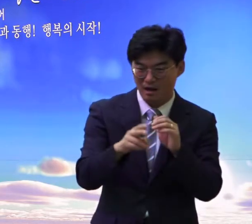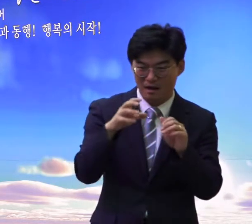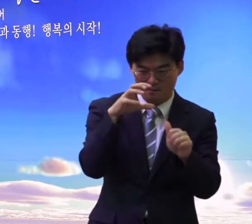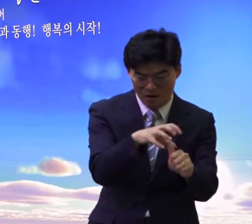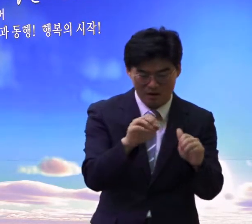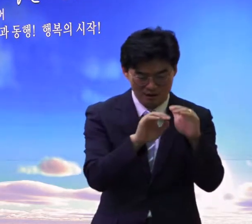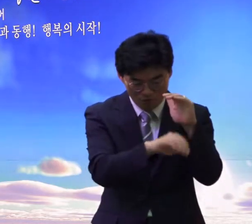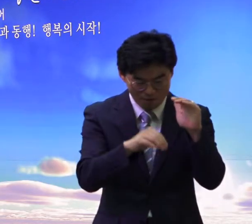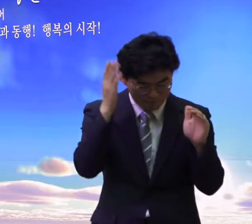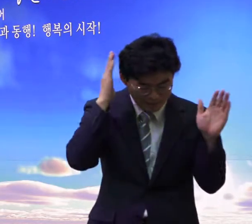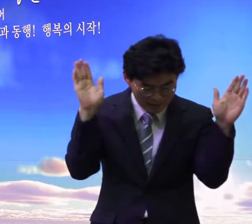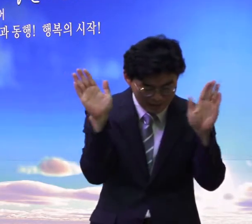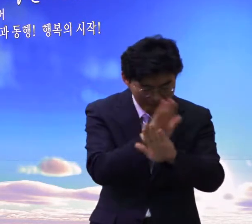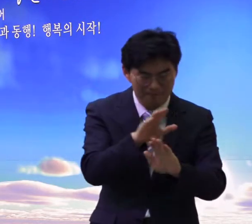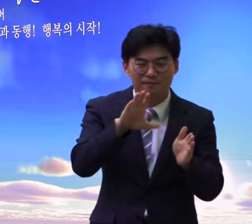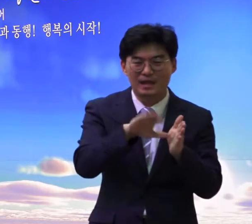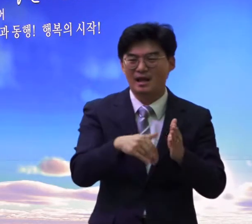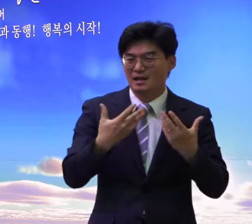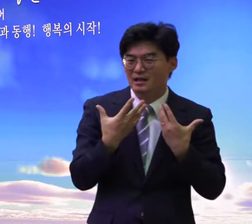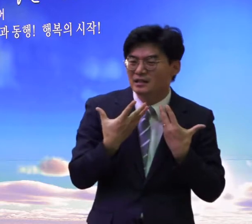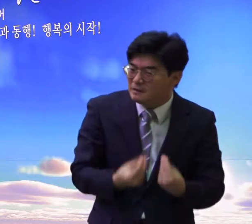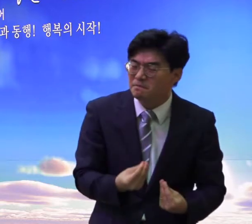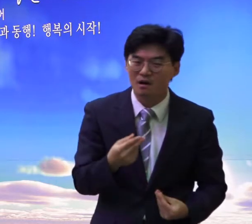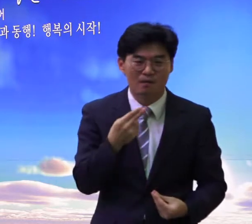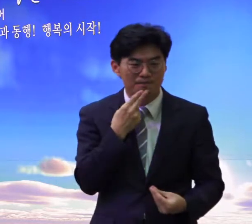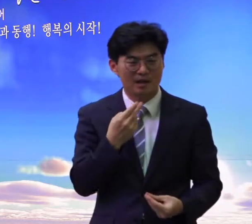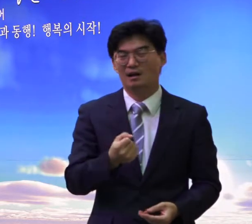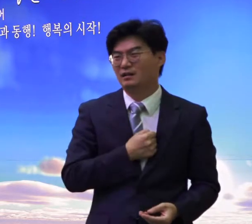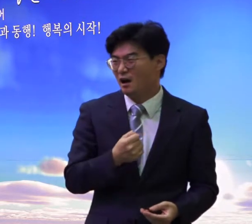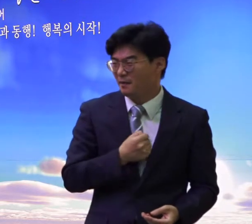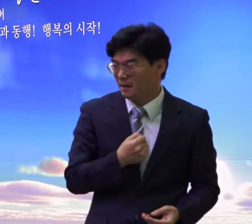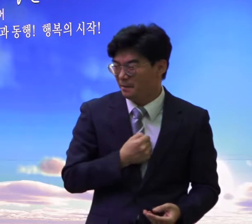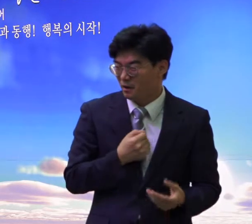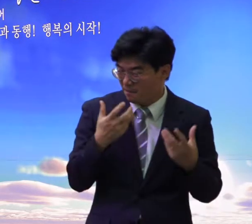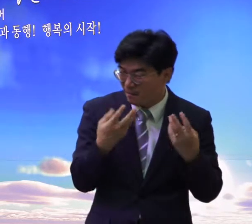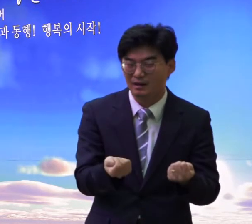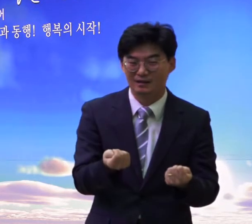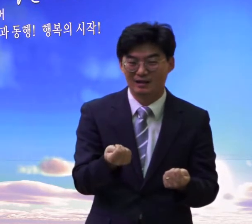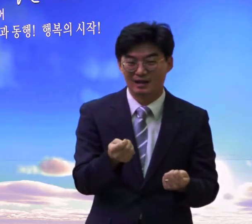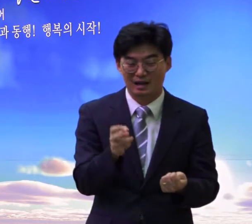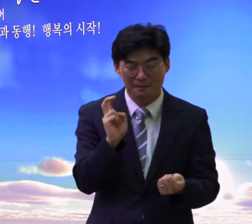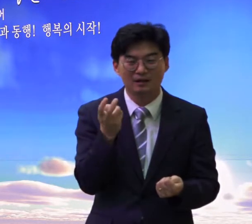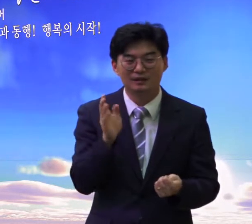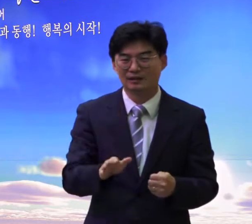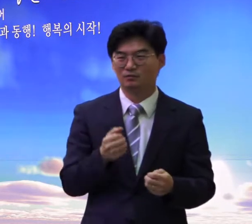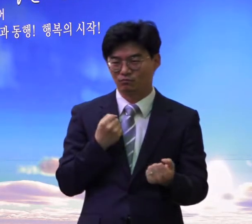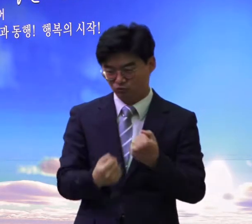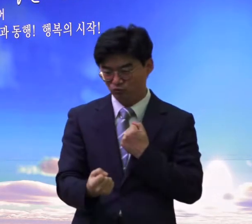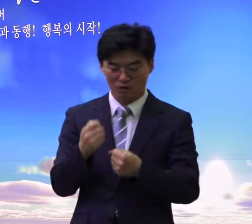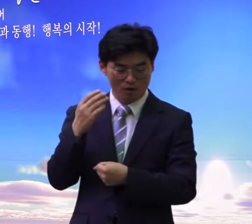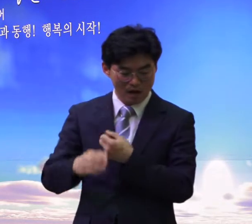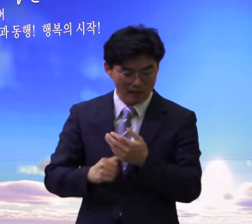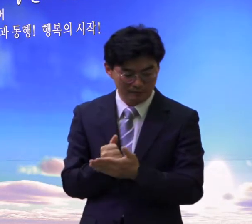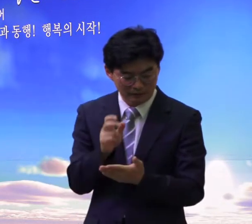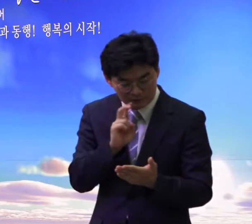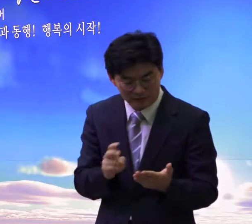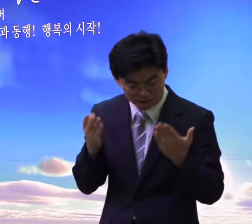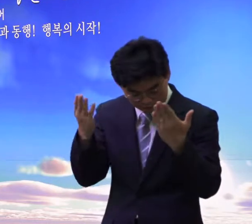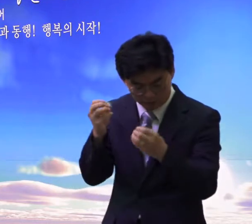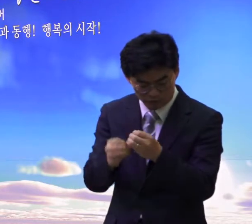다윗의 심정이 얼마나 답답하고 낙심이 되고 두려웠겠습니까? 오늘 본문의 4절을 여러분